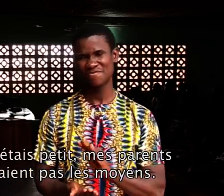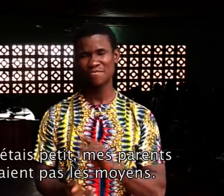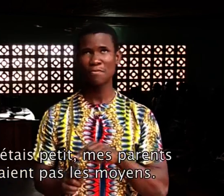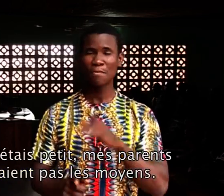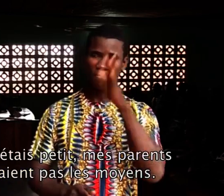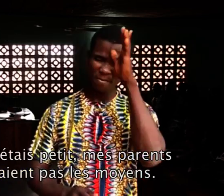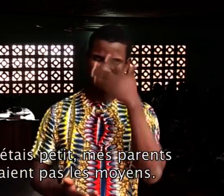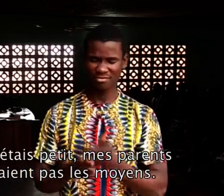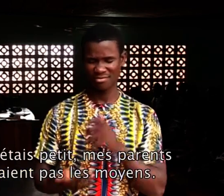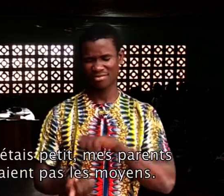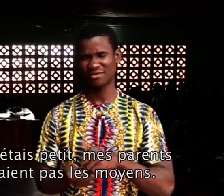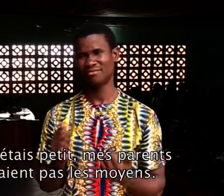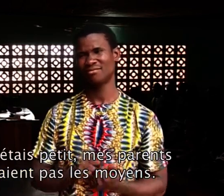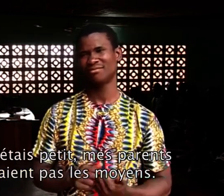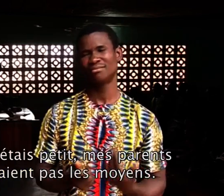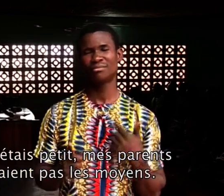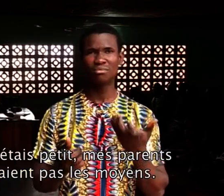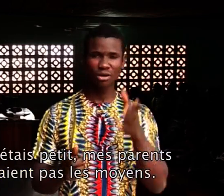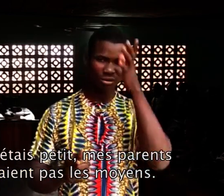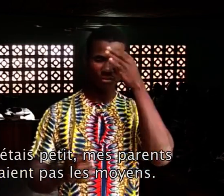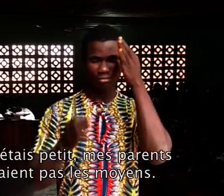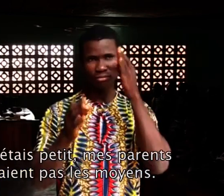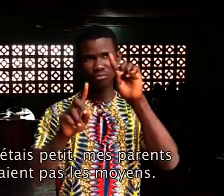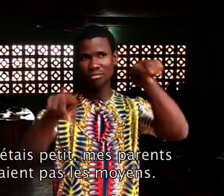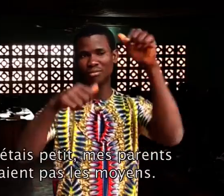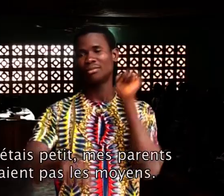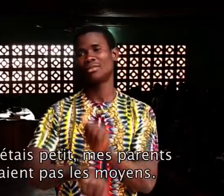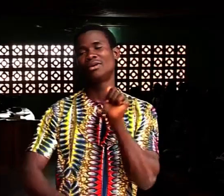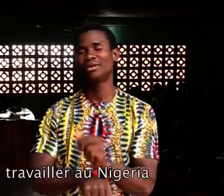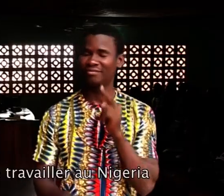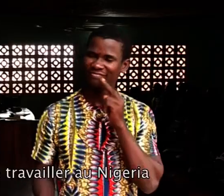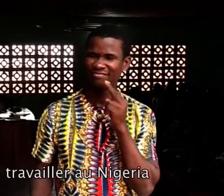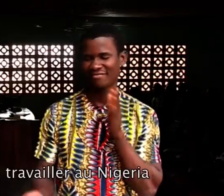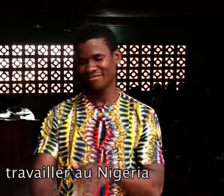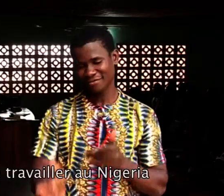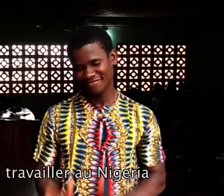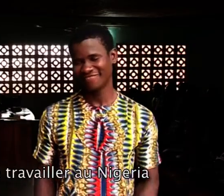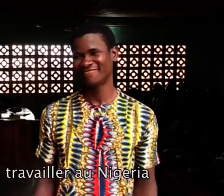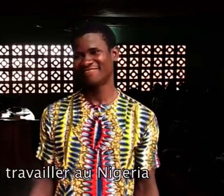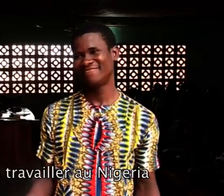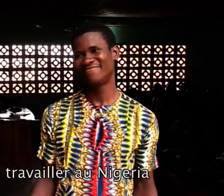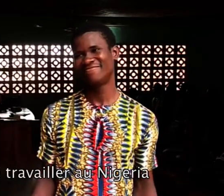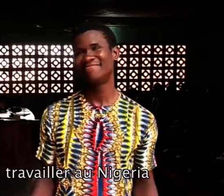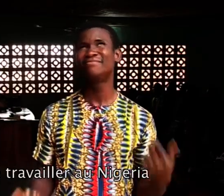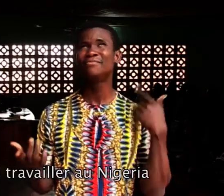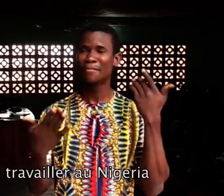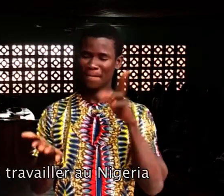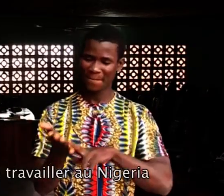Avant, quand j'étais petit, mes parents n'avaient pas les moyens. Donc j'étais allé au Nigeria